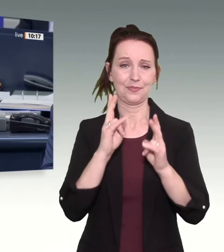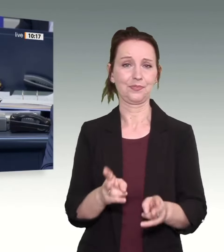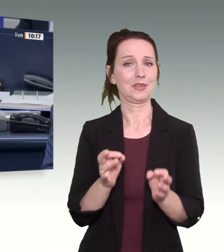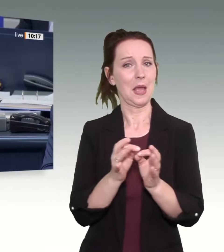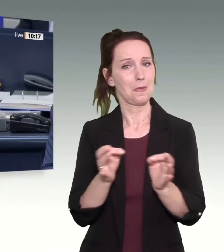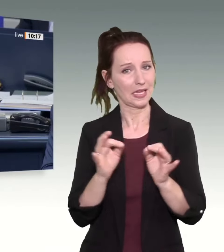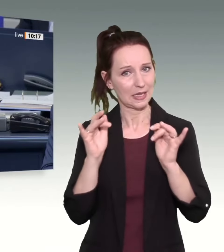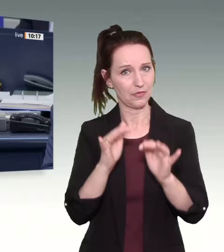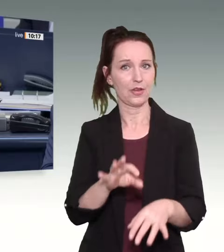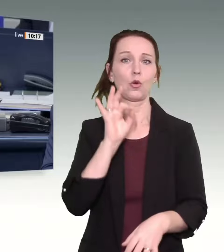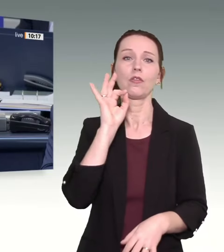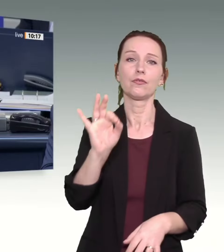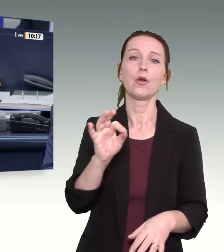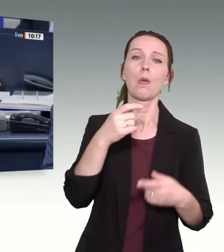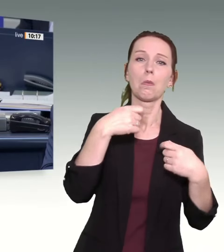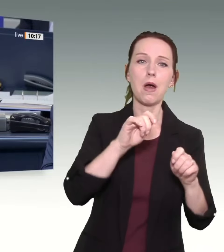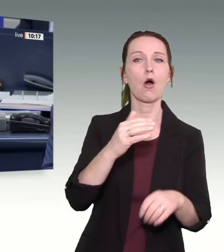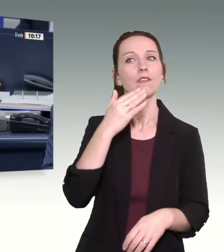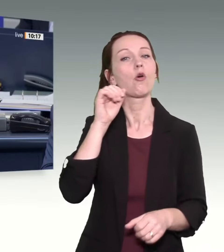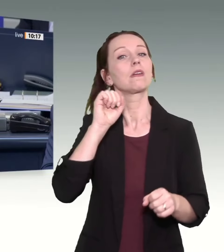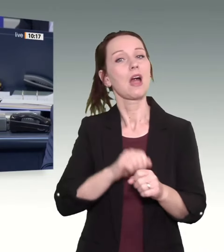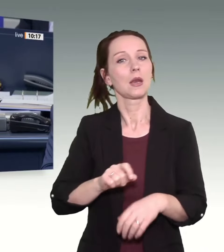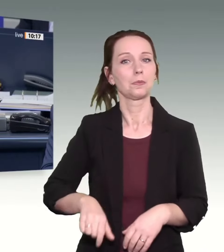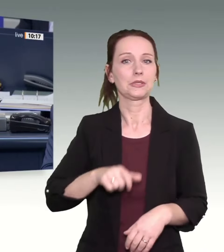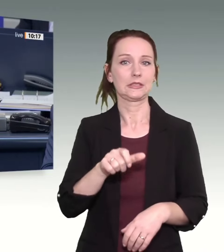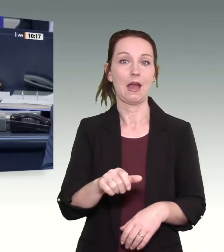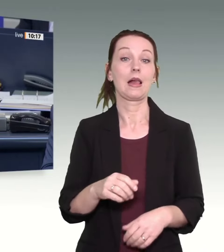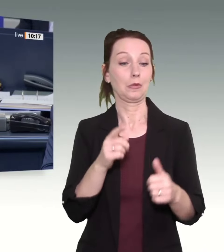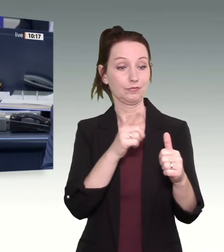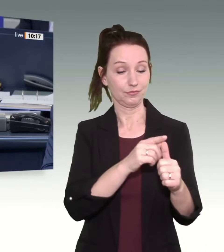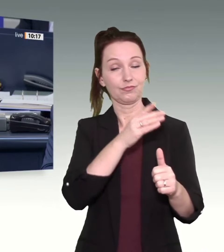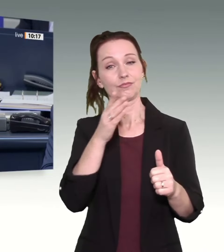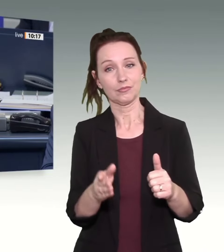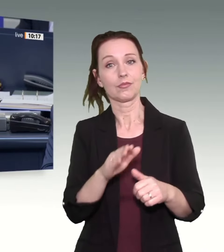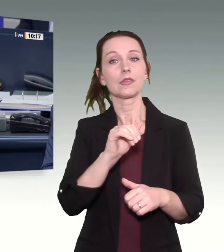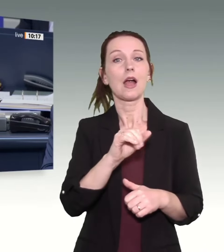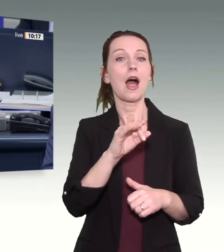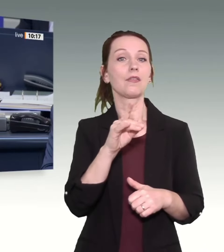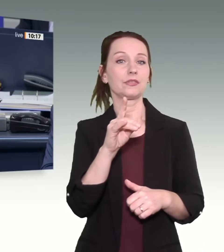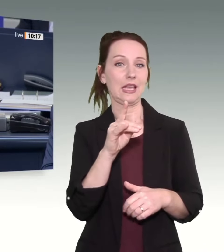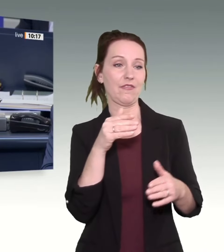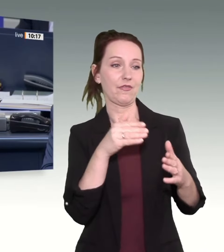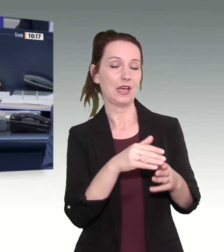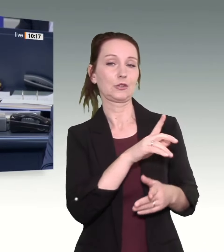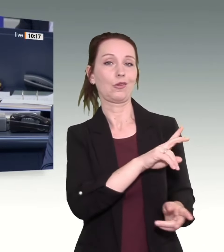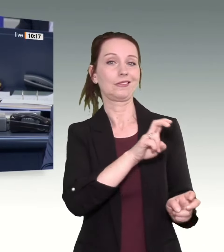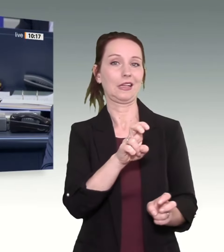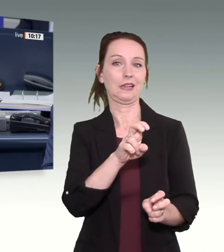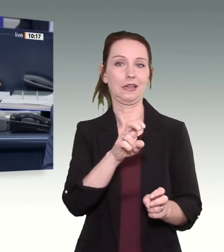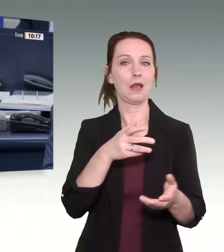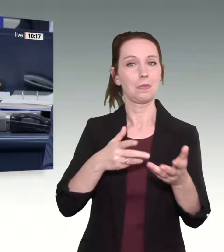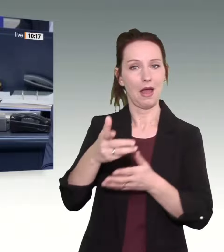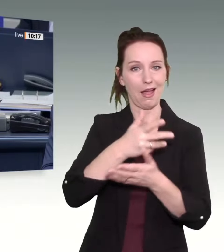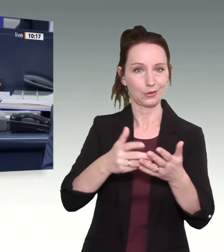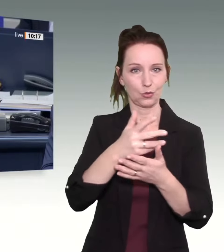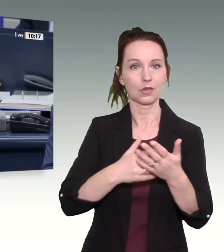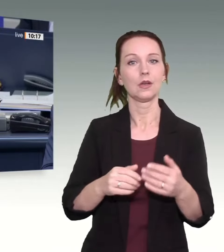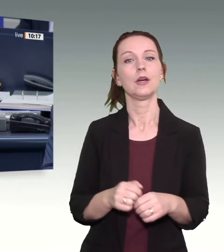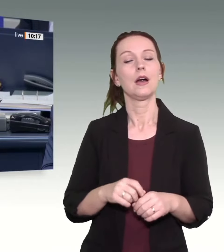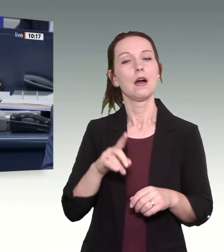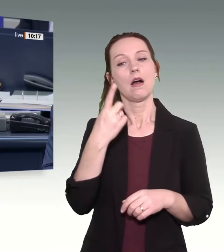Sowie Beratung des Antrags der Fraktion der AfD mit dem Titel Erfolgsmodell ein Familienhaus stärken, Eigentum,